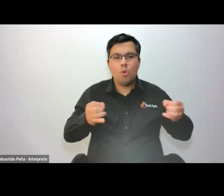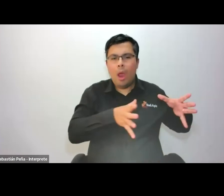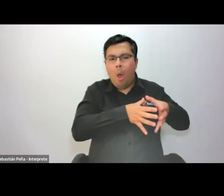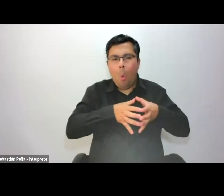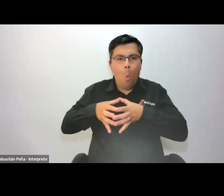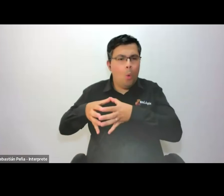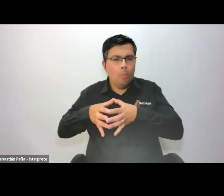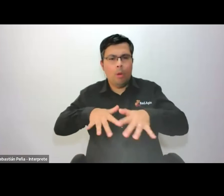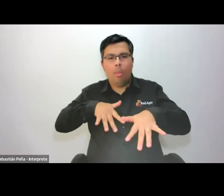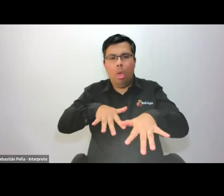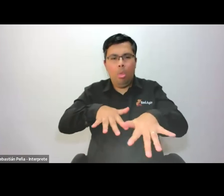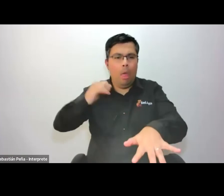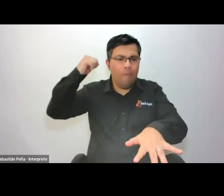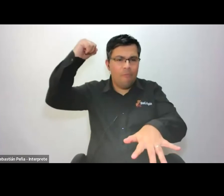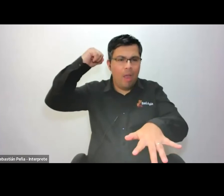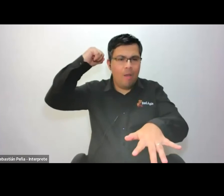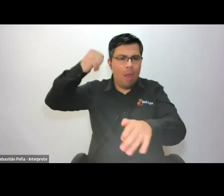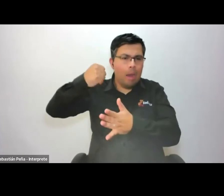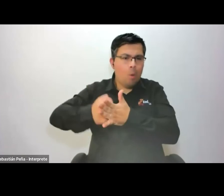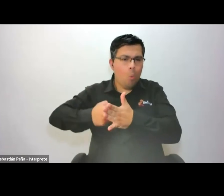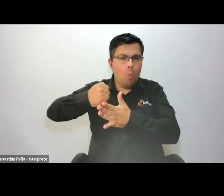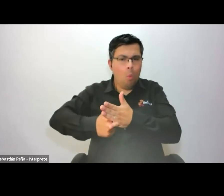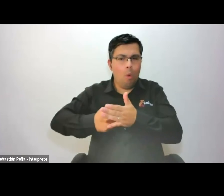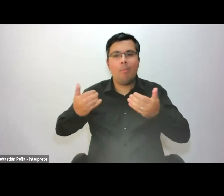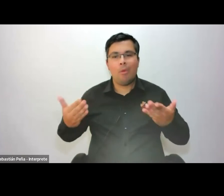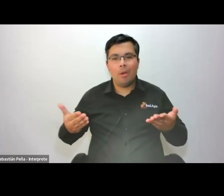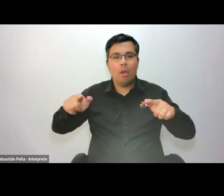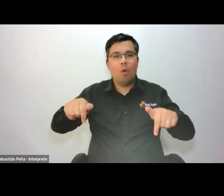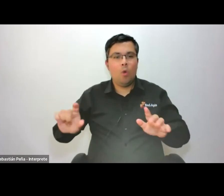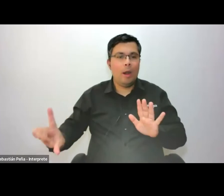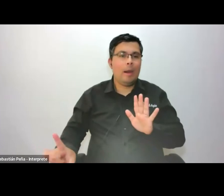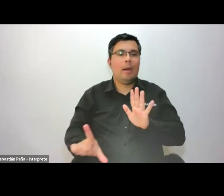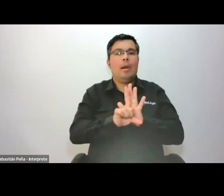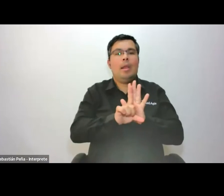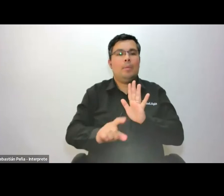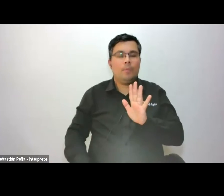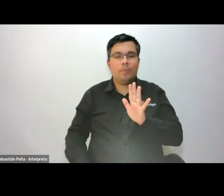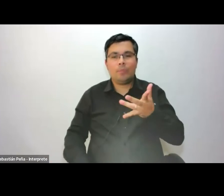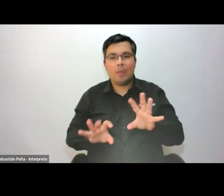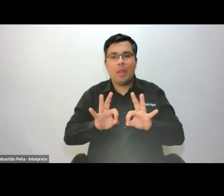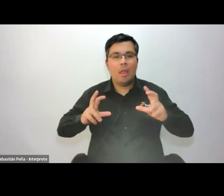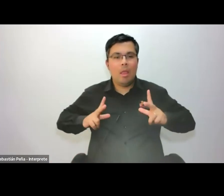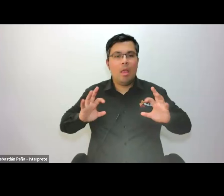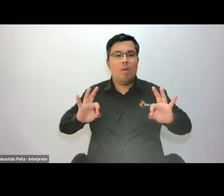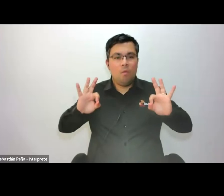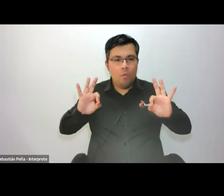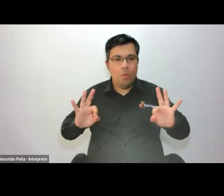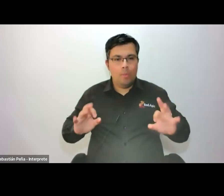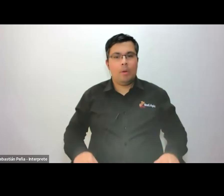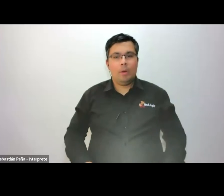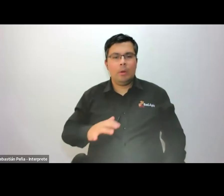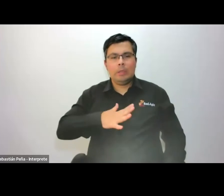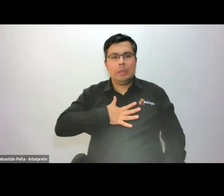tanto, la ley ha manifestado, ha formalizado un sentir de padres, madres